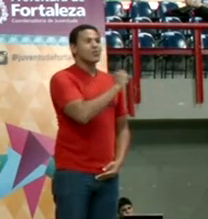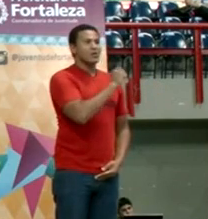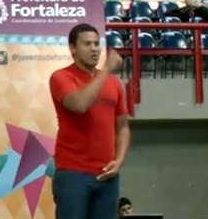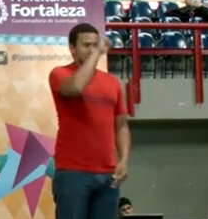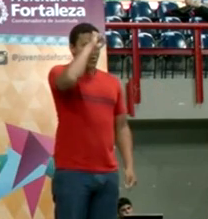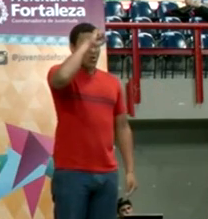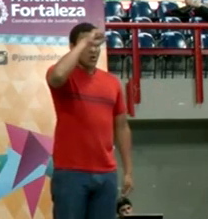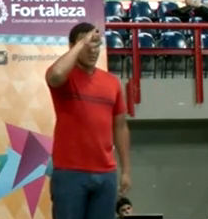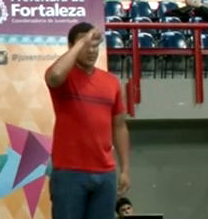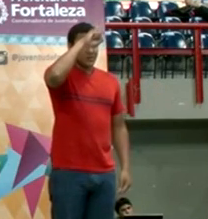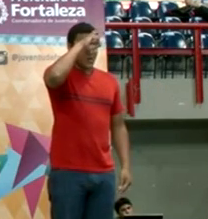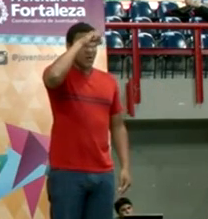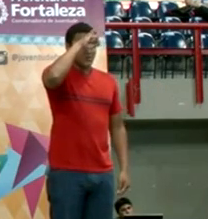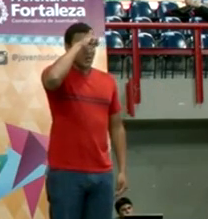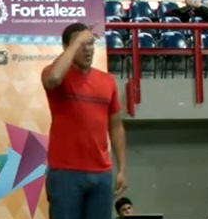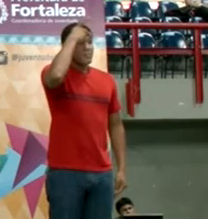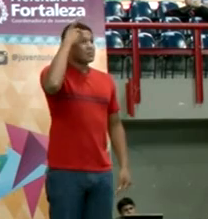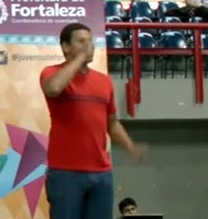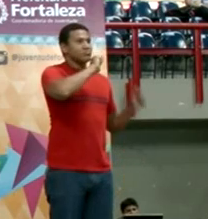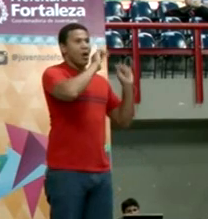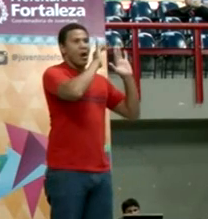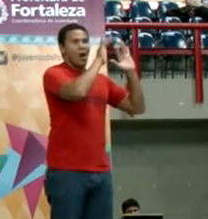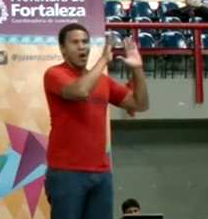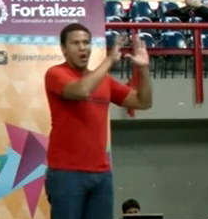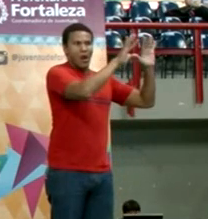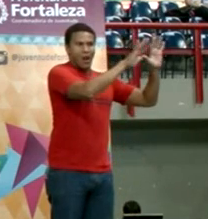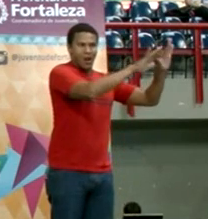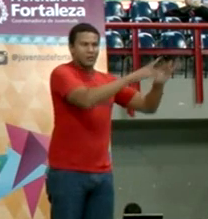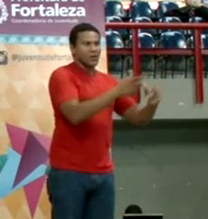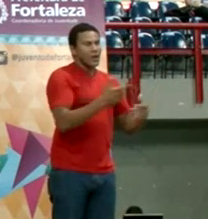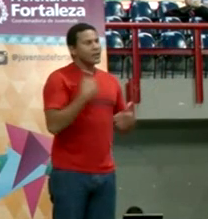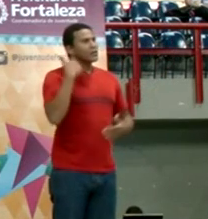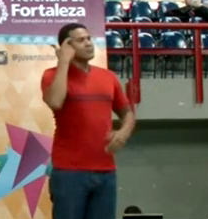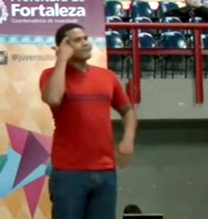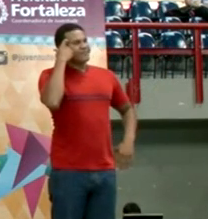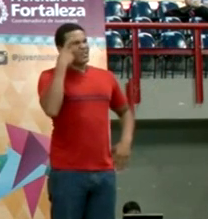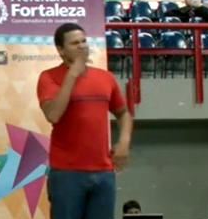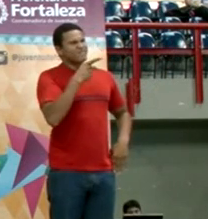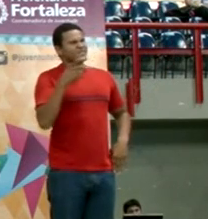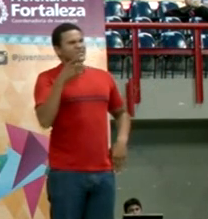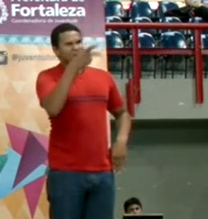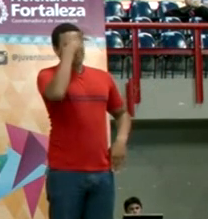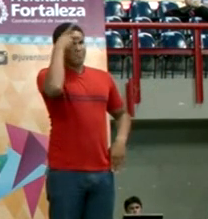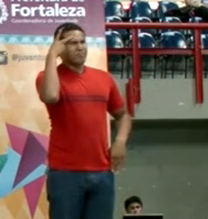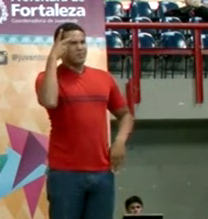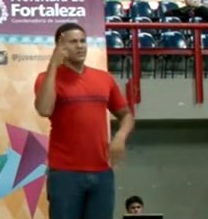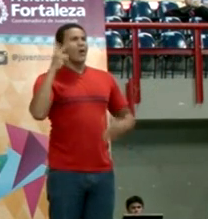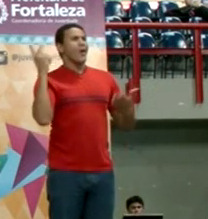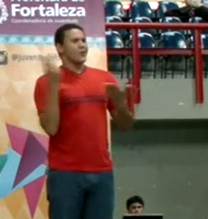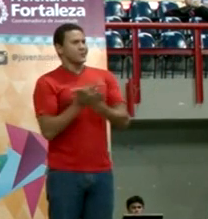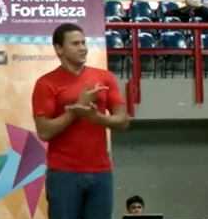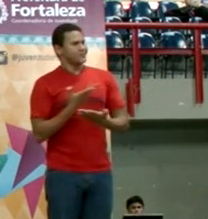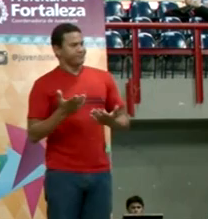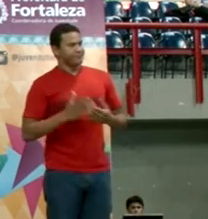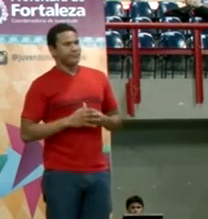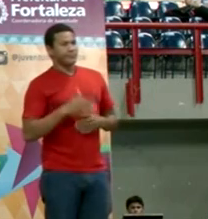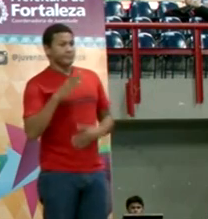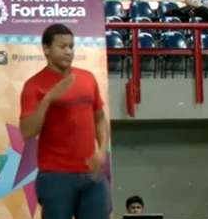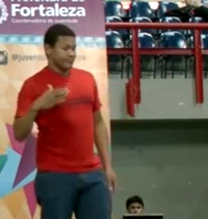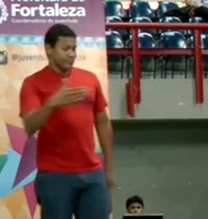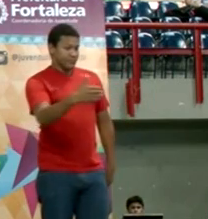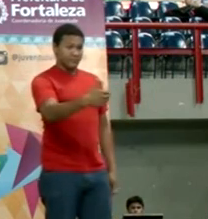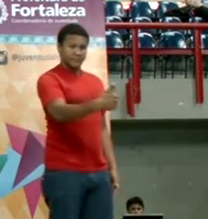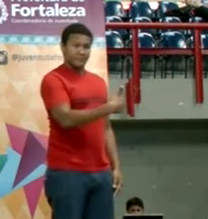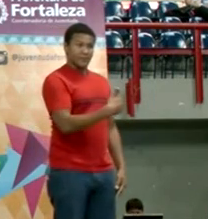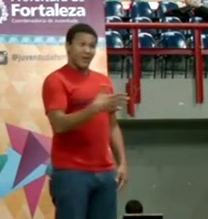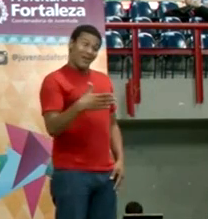hospital para onde os feridos foram levados. E ele resolveu ir visitar os feridos no hospital. Quis o destino que o motorista, quando viesse